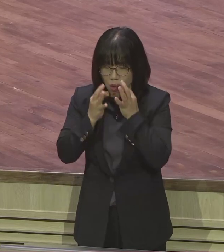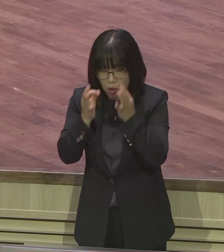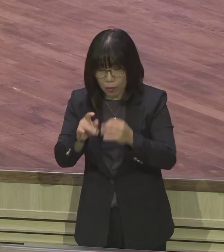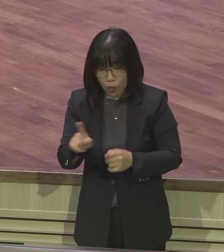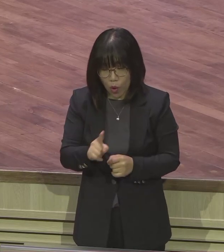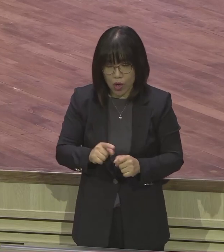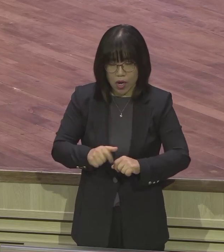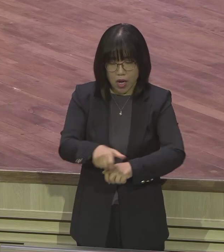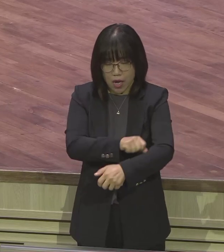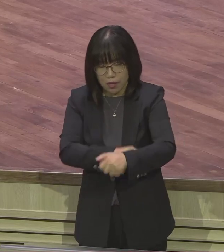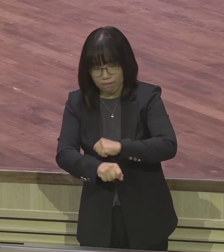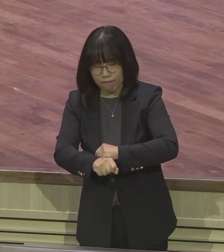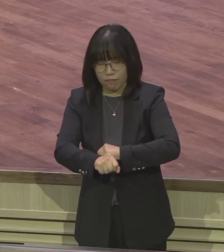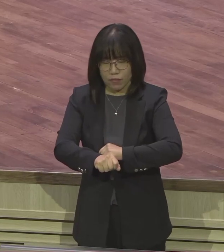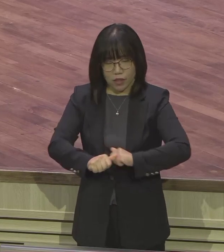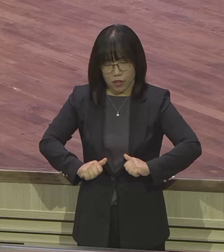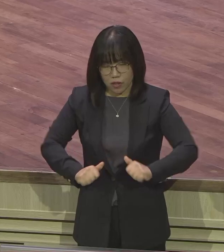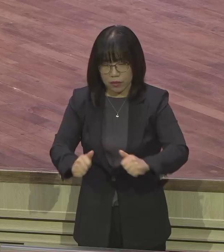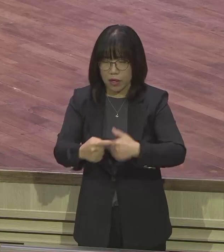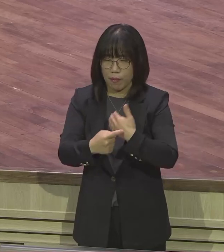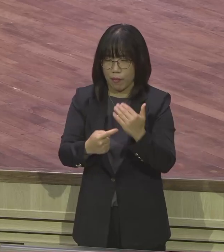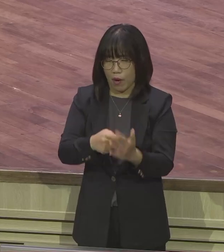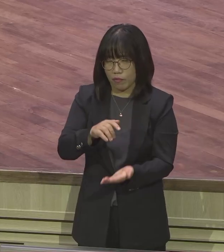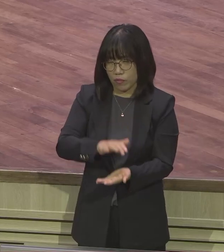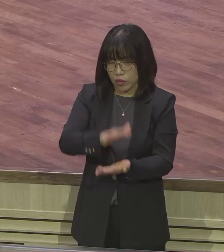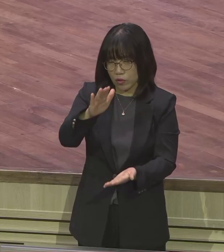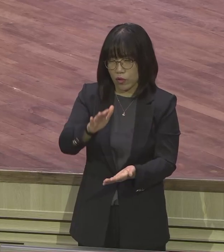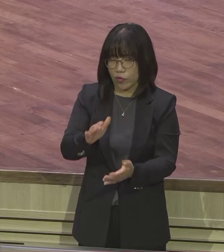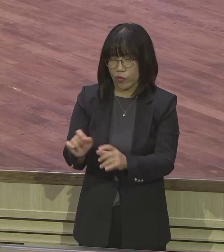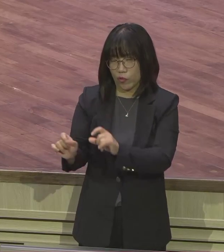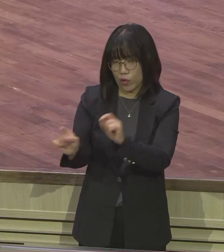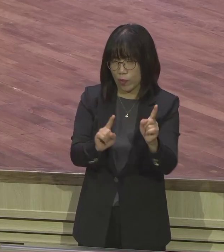사명을 감당하겠다는 이런 가슴 회복하시기 바랍니다.